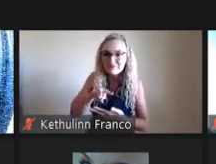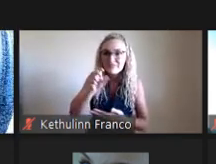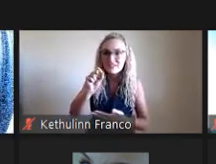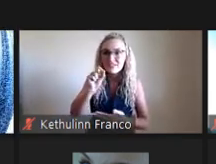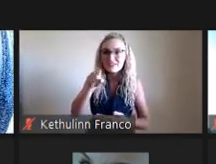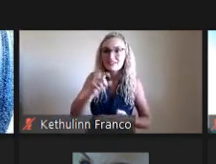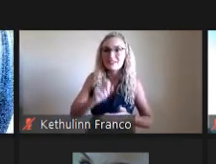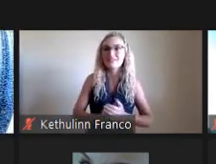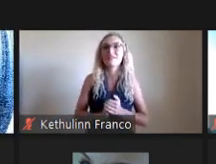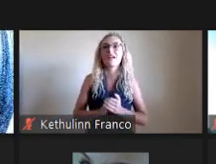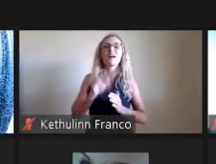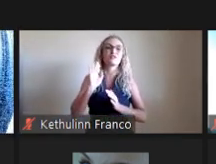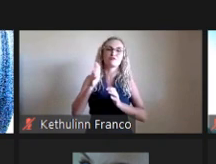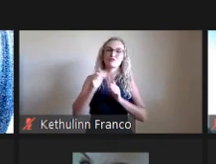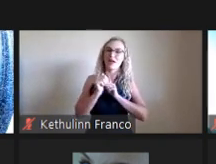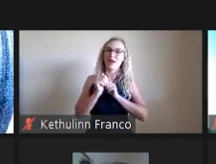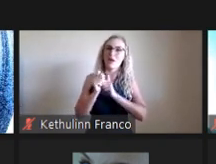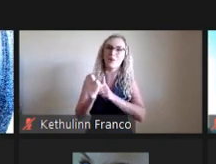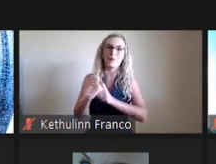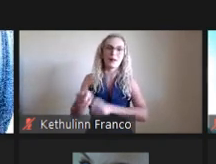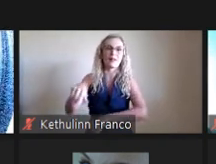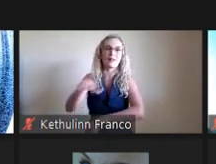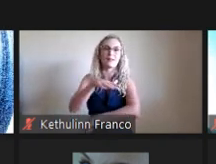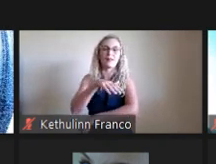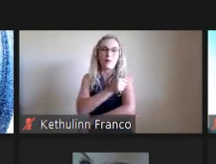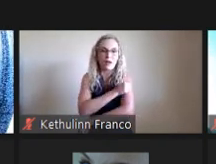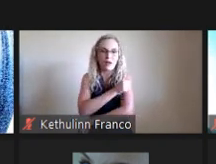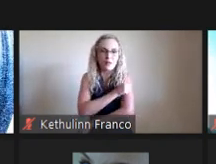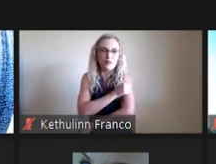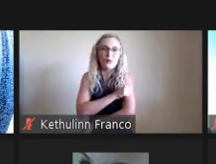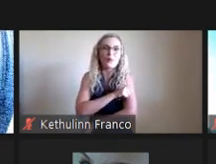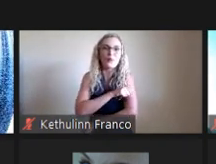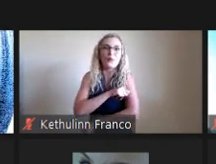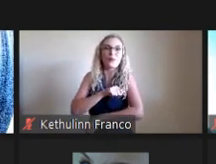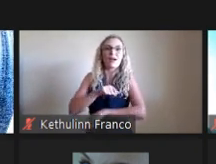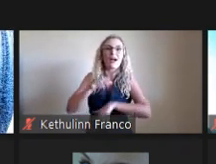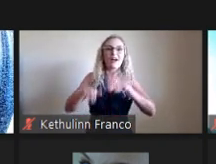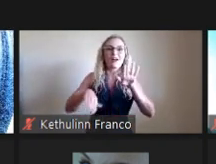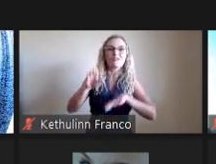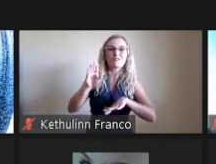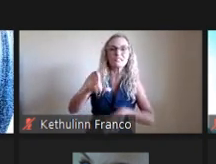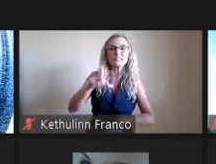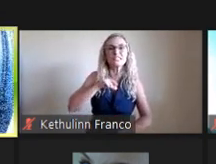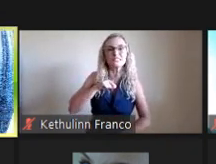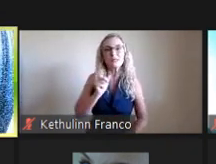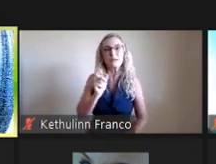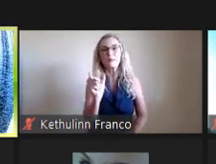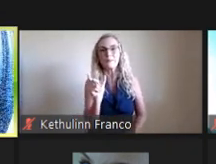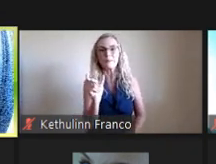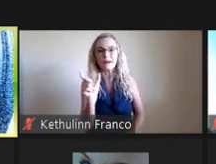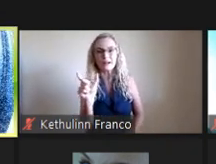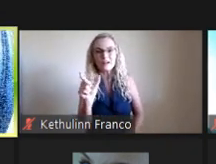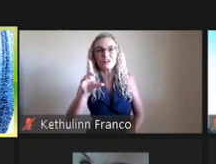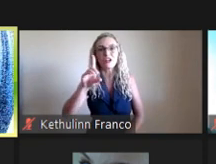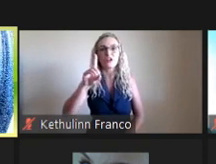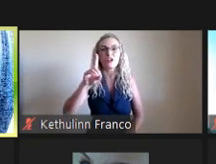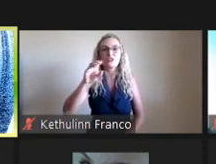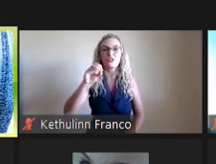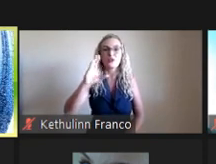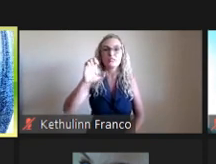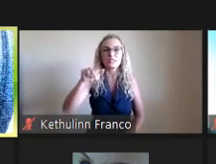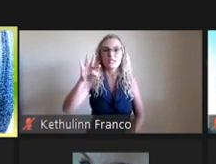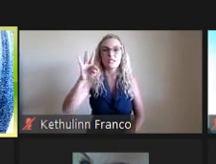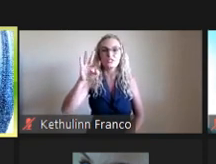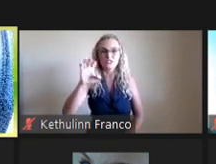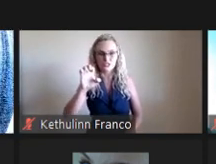surgiam as palavras discentes e docentes, ele não sabia o significado. Ele conhecia apenas as palavras